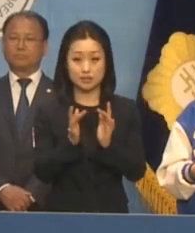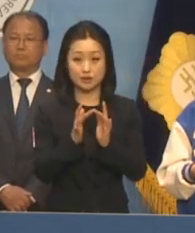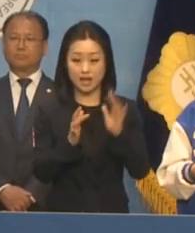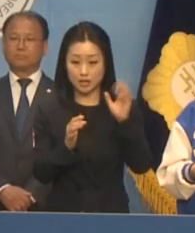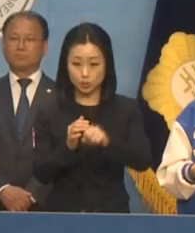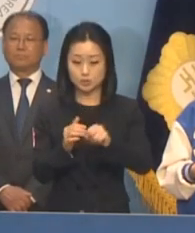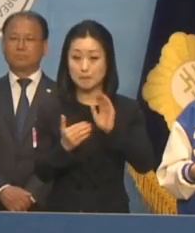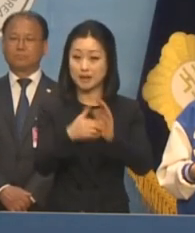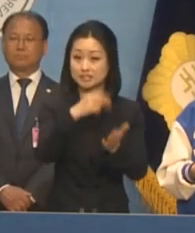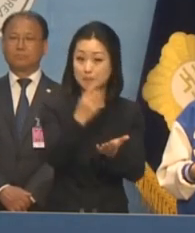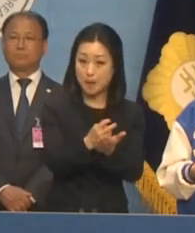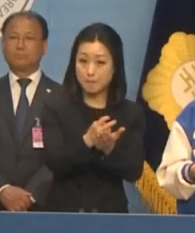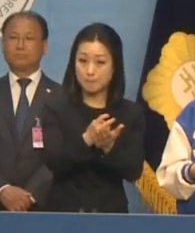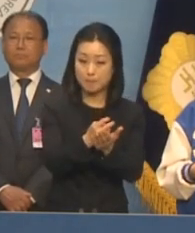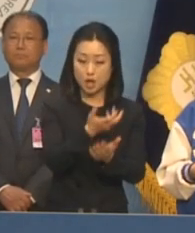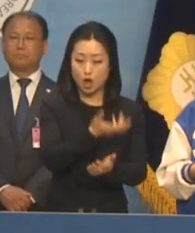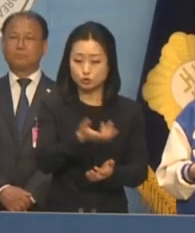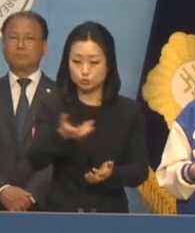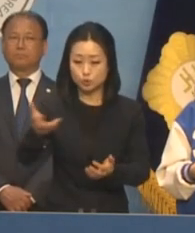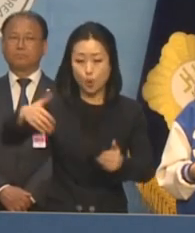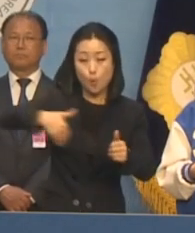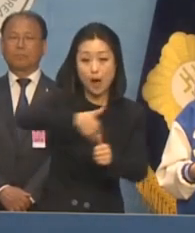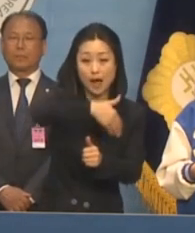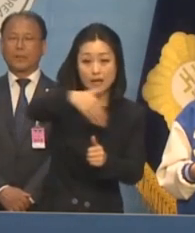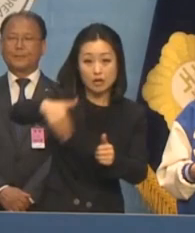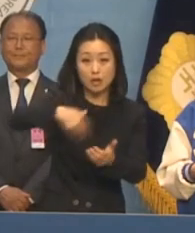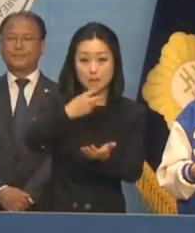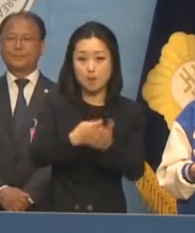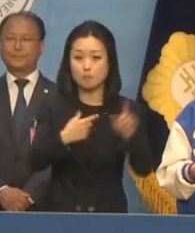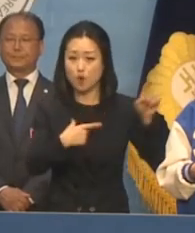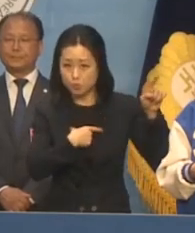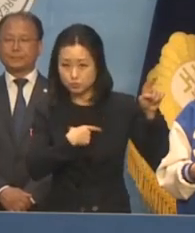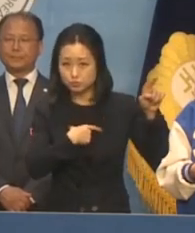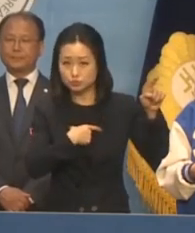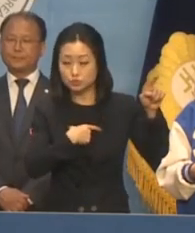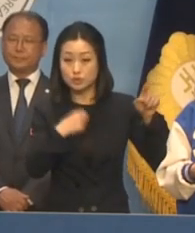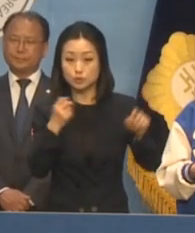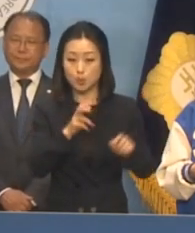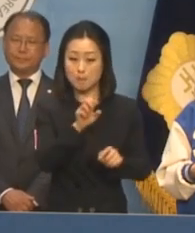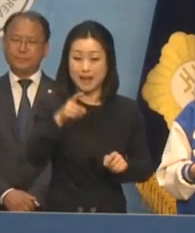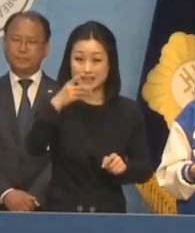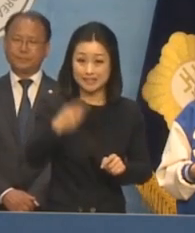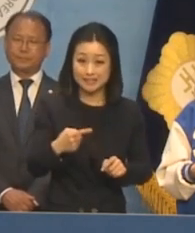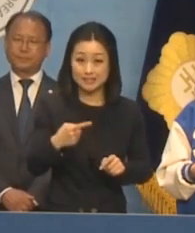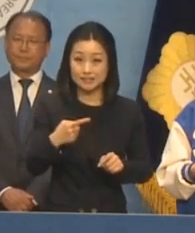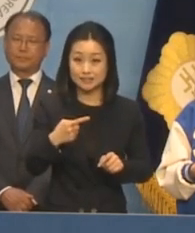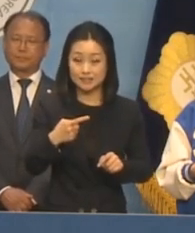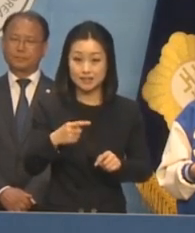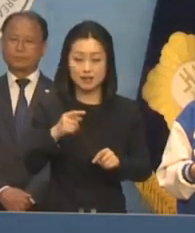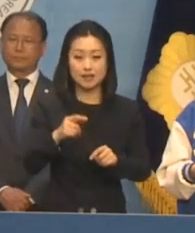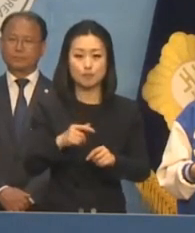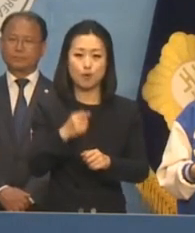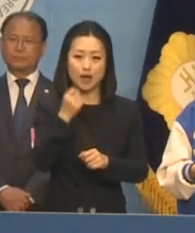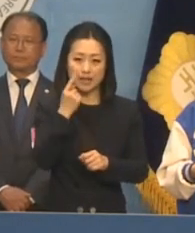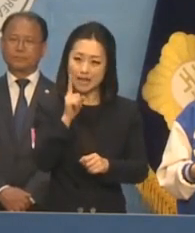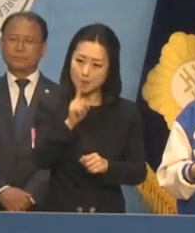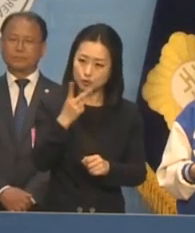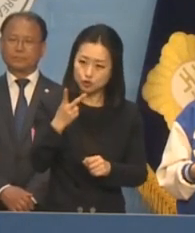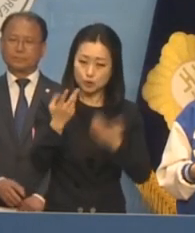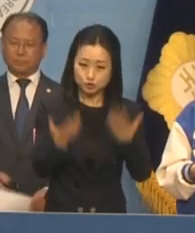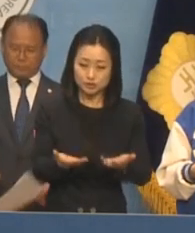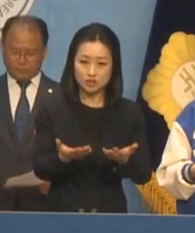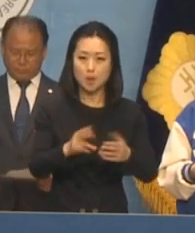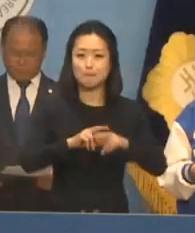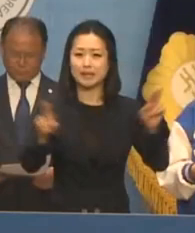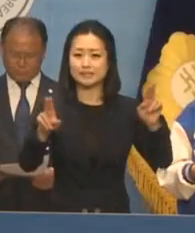방지법 등 공정한 유통환경 조성을 위한 법을 거부하고 대형마트 의무휴업 폐지를 추진하고 지역 앞에 예산을